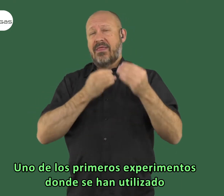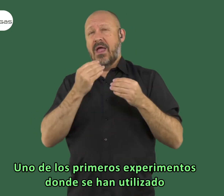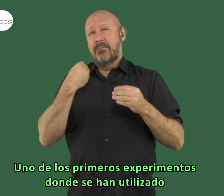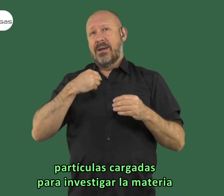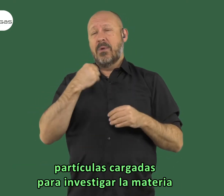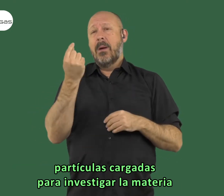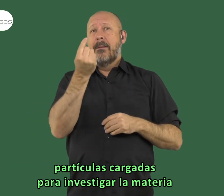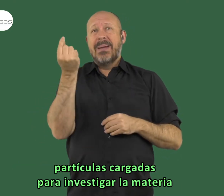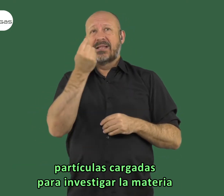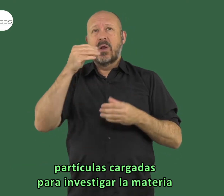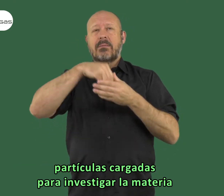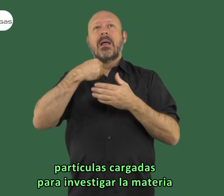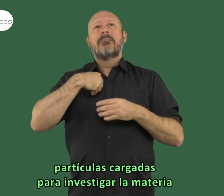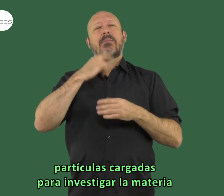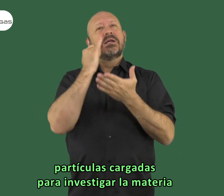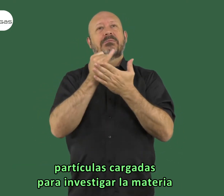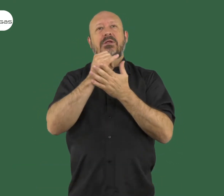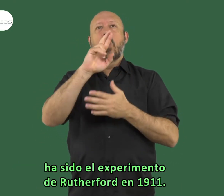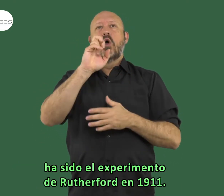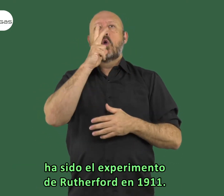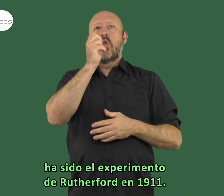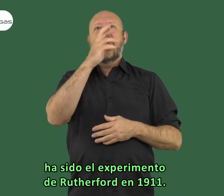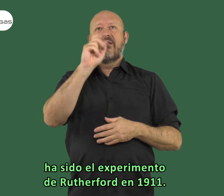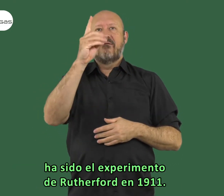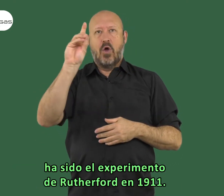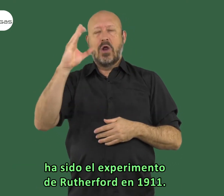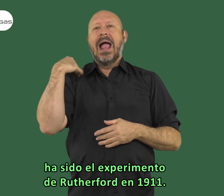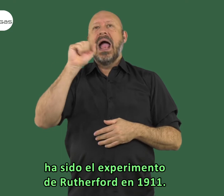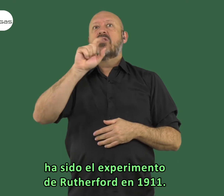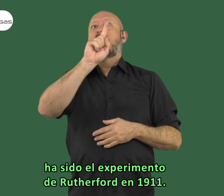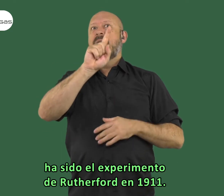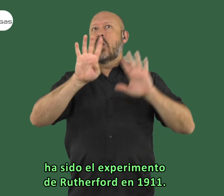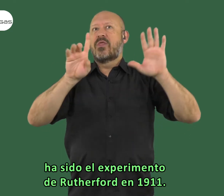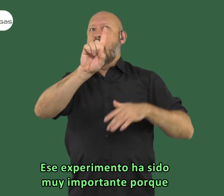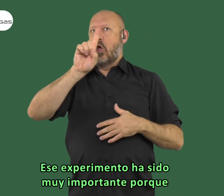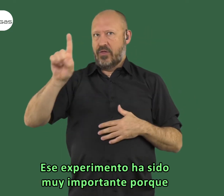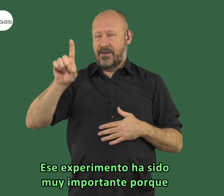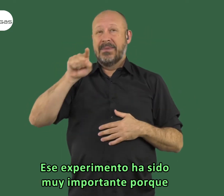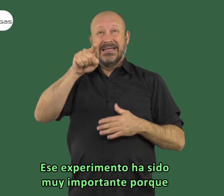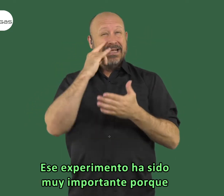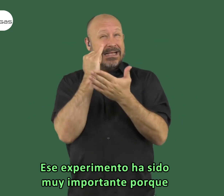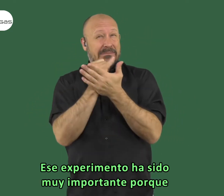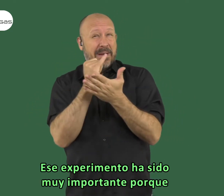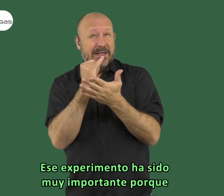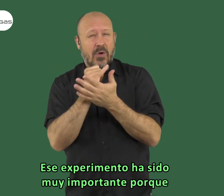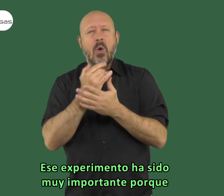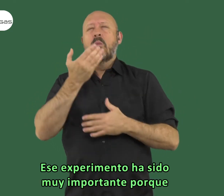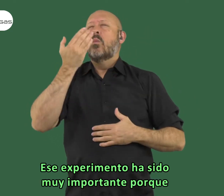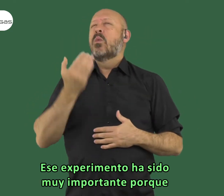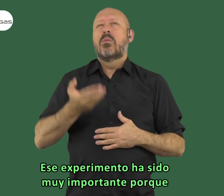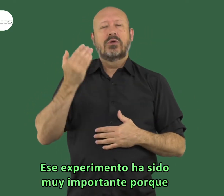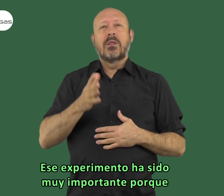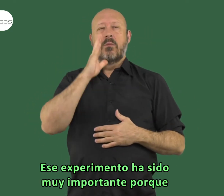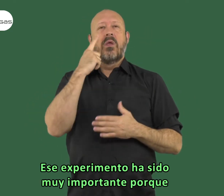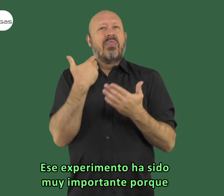se han utilizado partículas cargas para investigar la materia ha sido el experimento de Rutherford en 1911. En ese experimento esencialmente